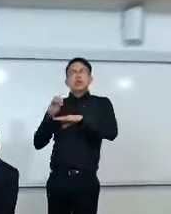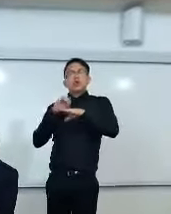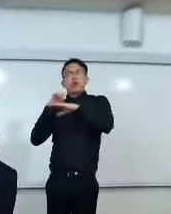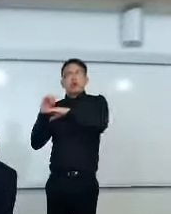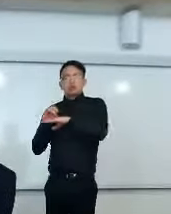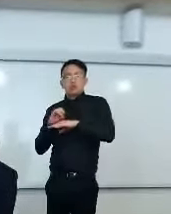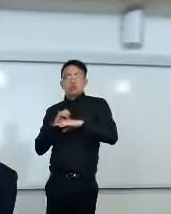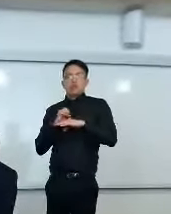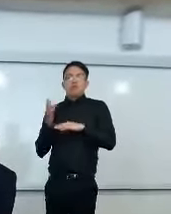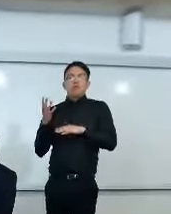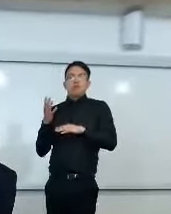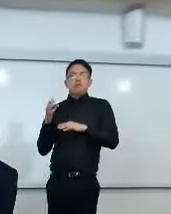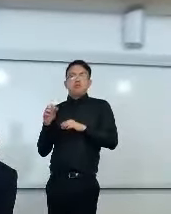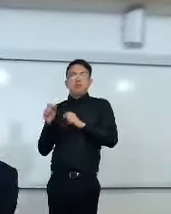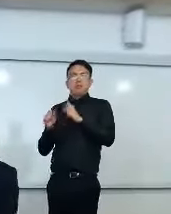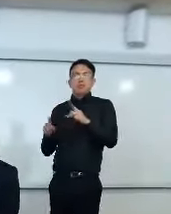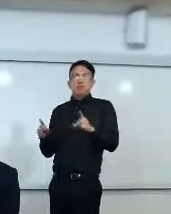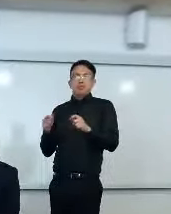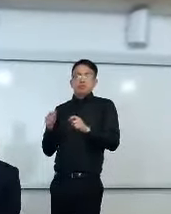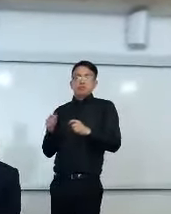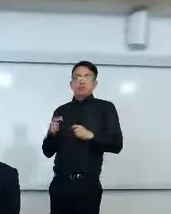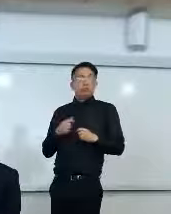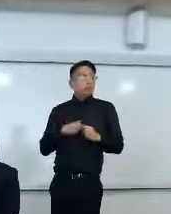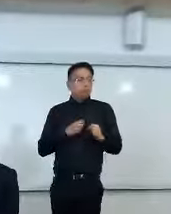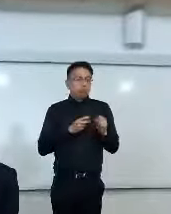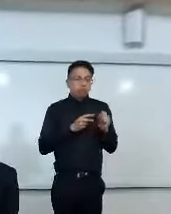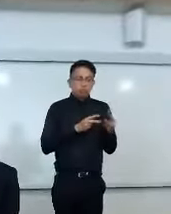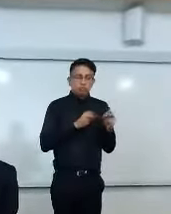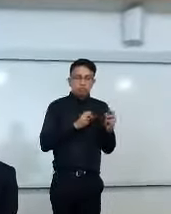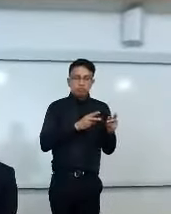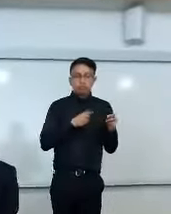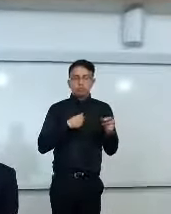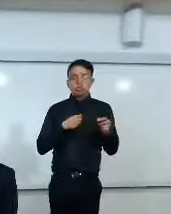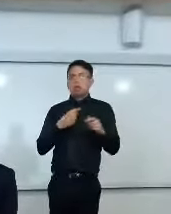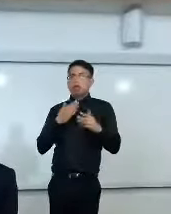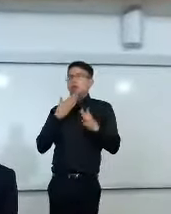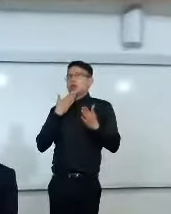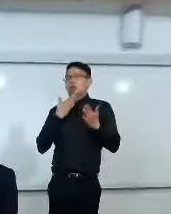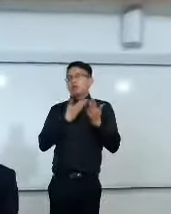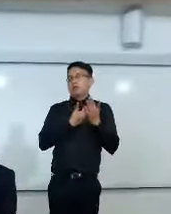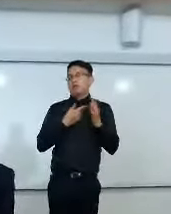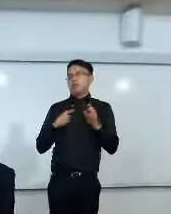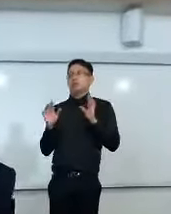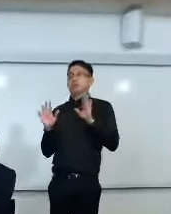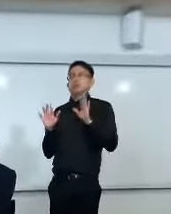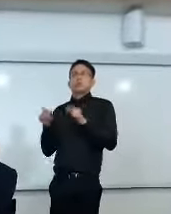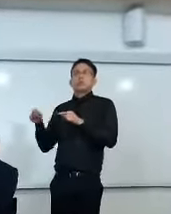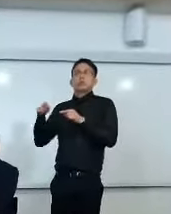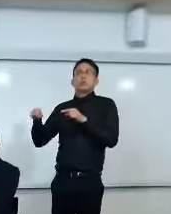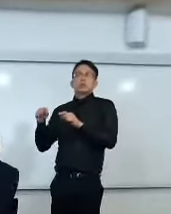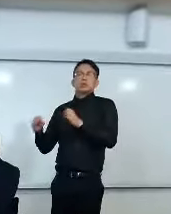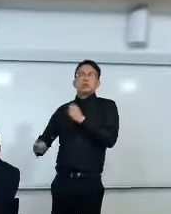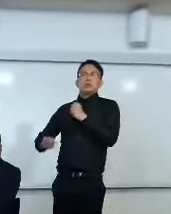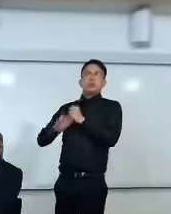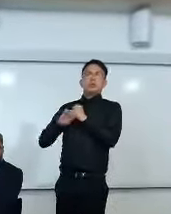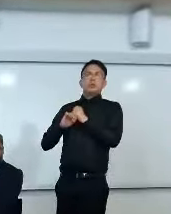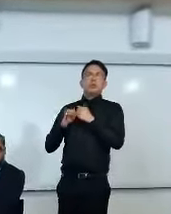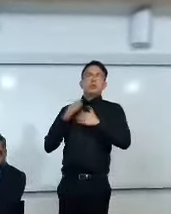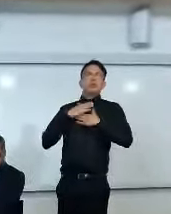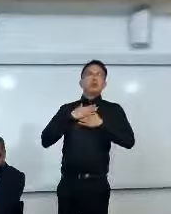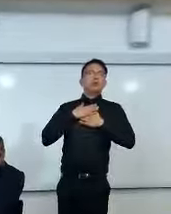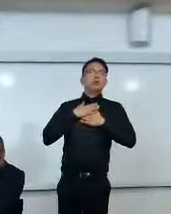civil. Nosotros sí decimos, perfecto, no lo hubiéramos podido hacer si no hubiéramos contado tanto con